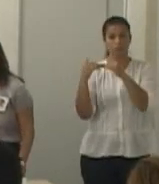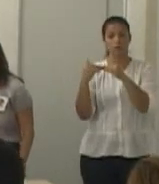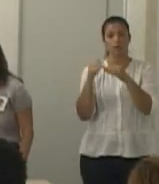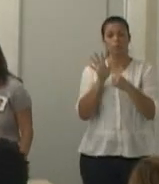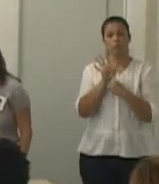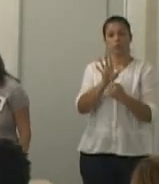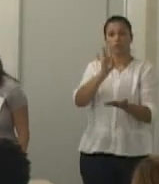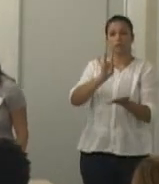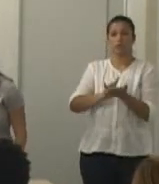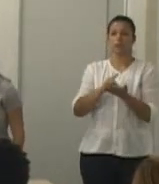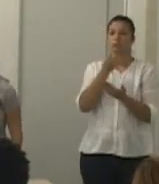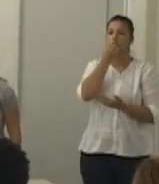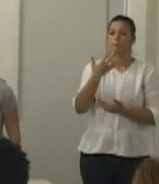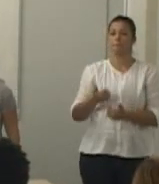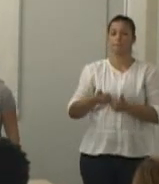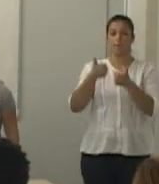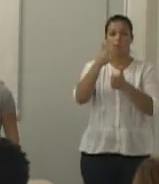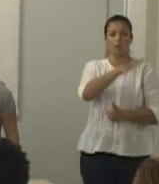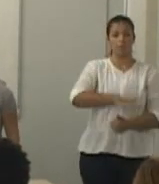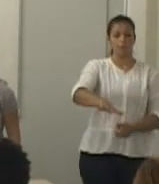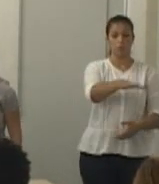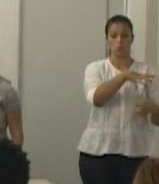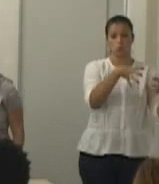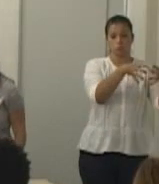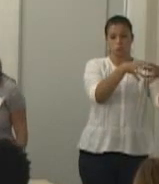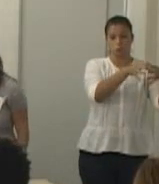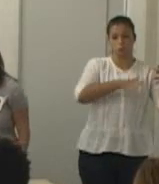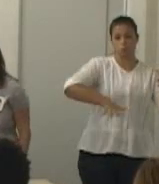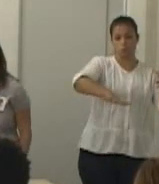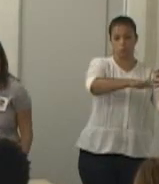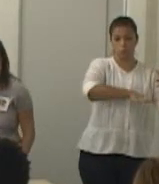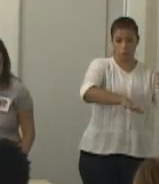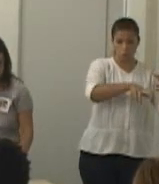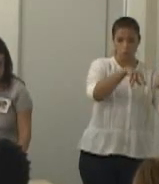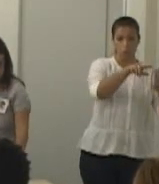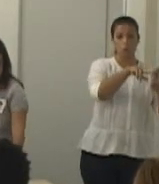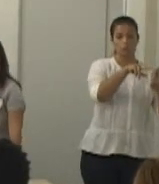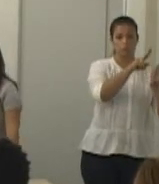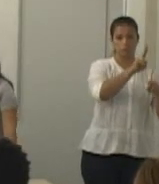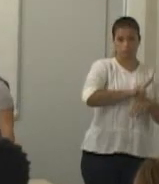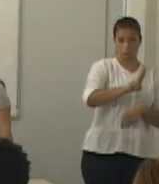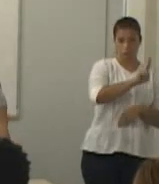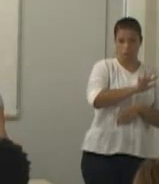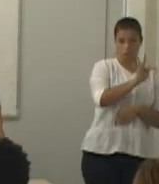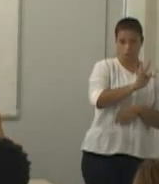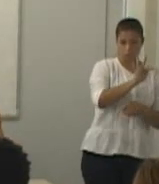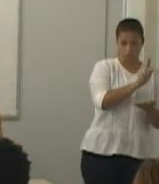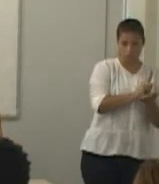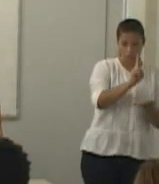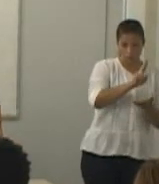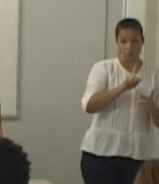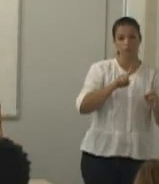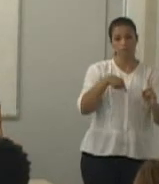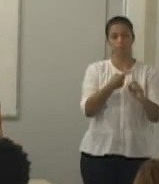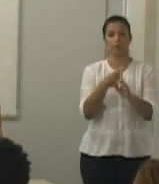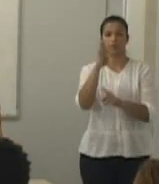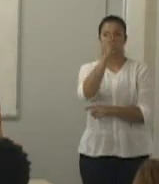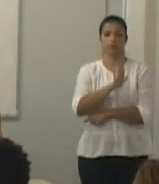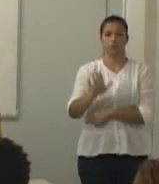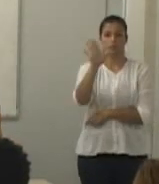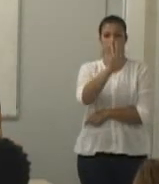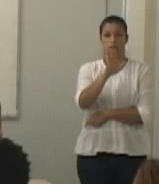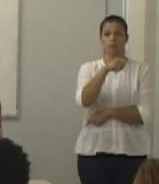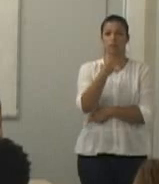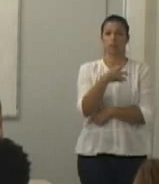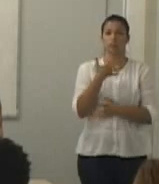eh tanto da comunidade Universitária quanto da sociedade brasileira eh que nós buscaremos uma universidade